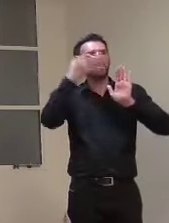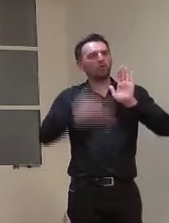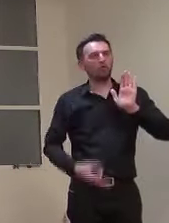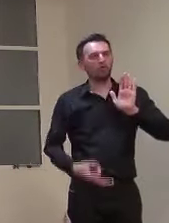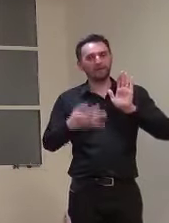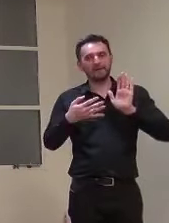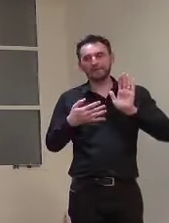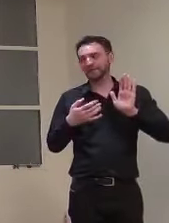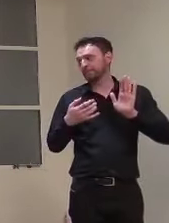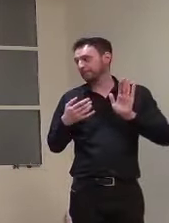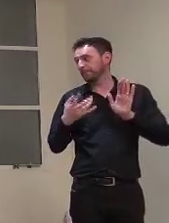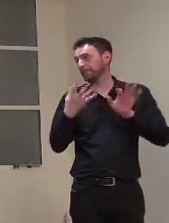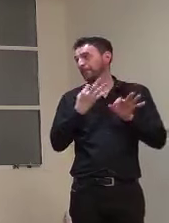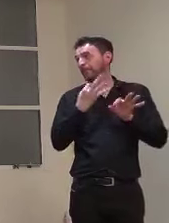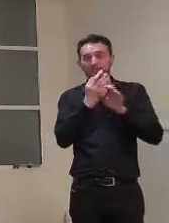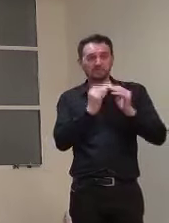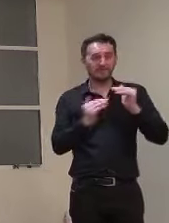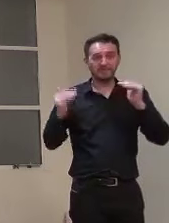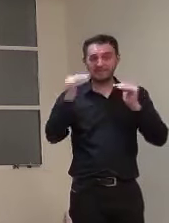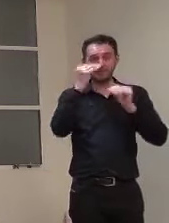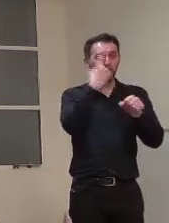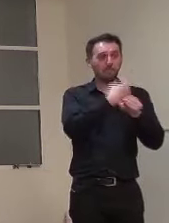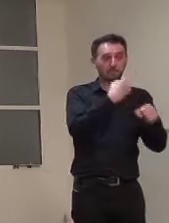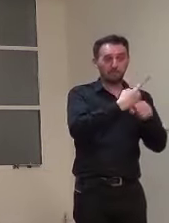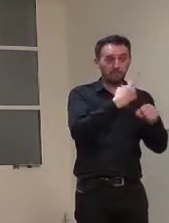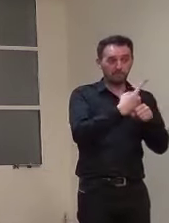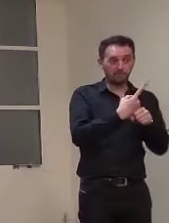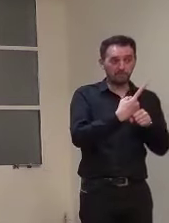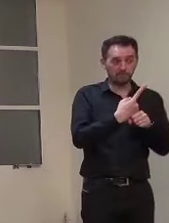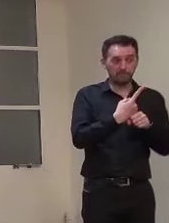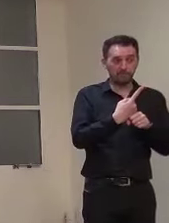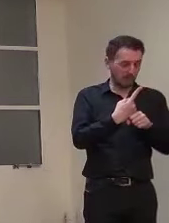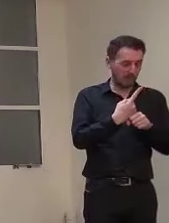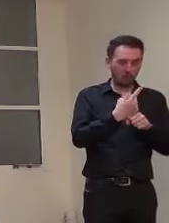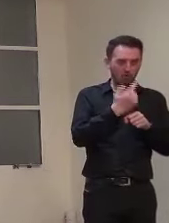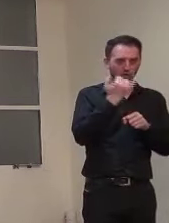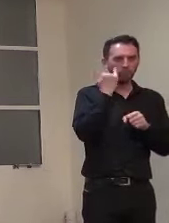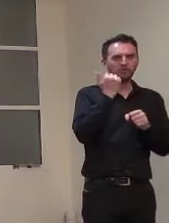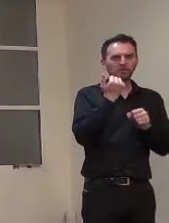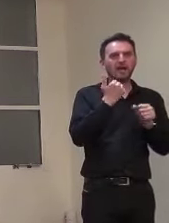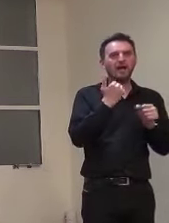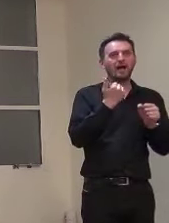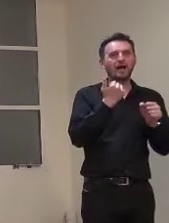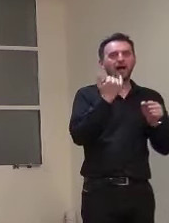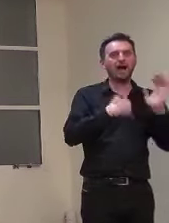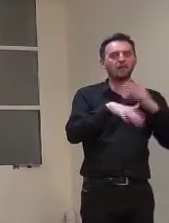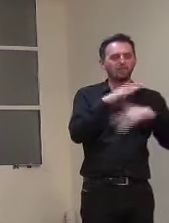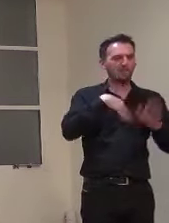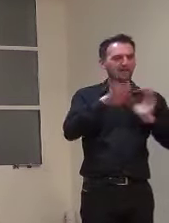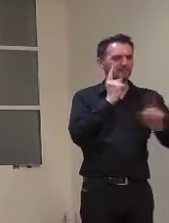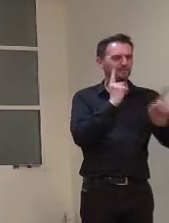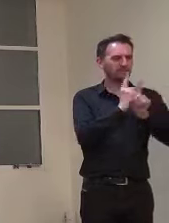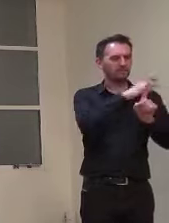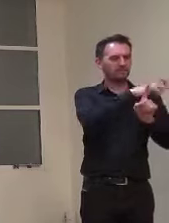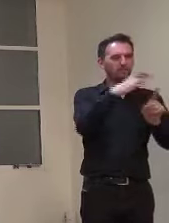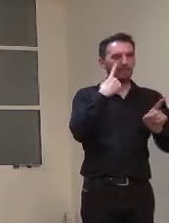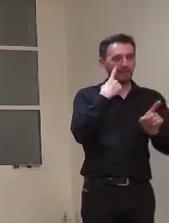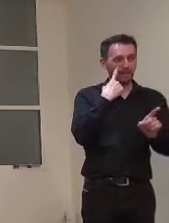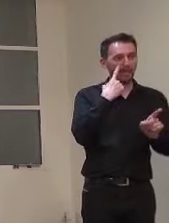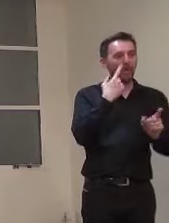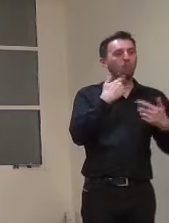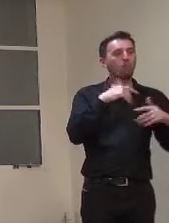no se ve lo mismo en todos los niveles el primario ya se logró una mayor apropiación del pp y es un instrumento